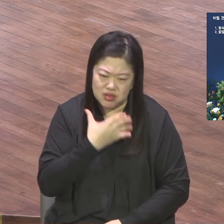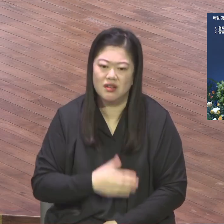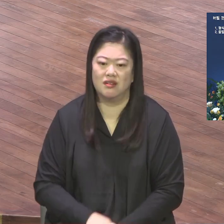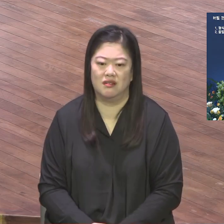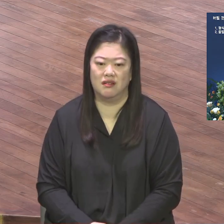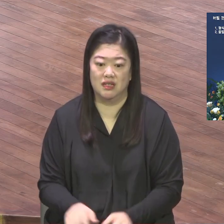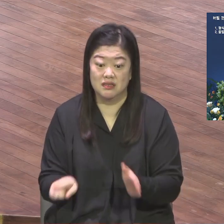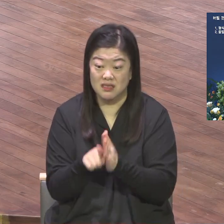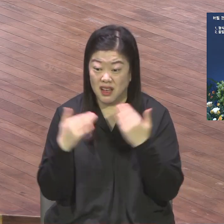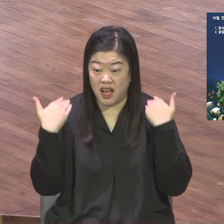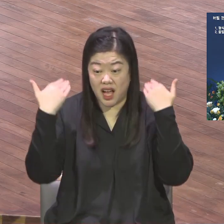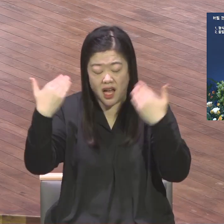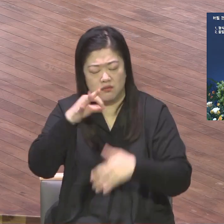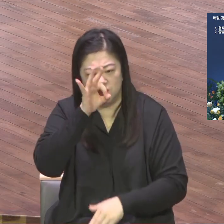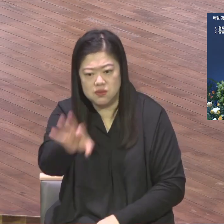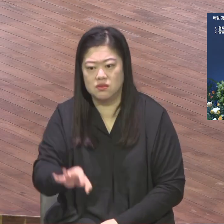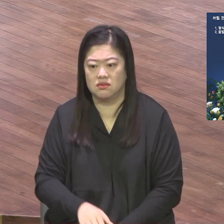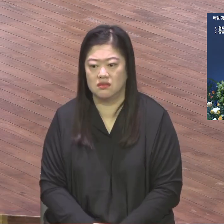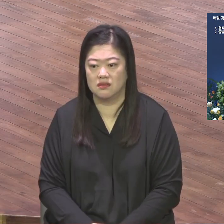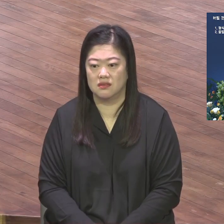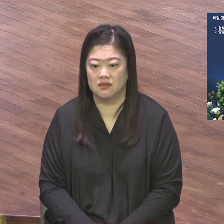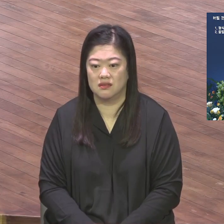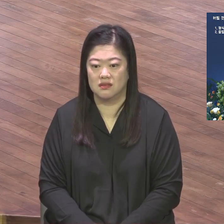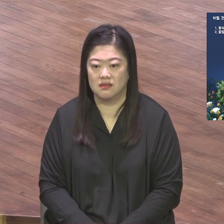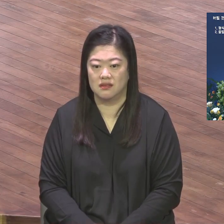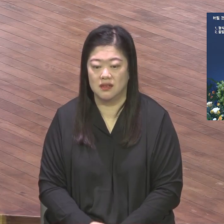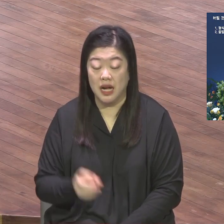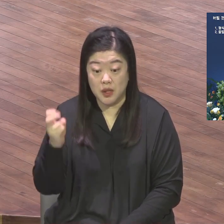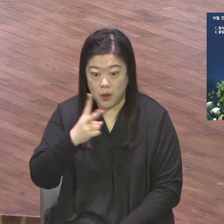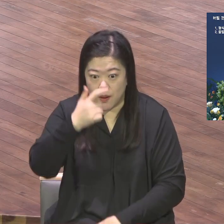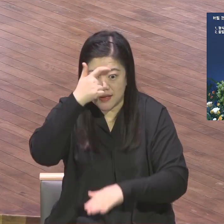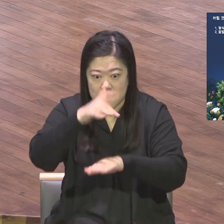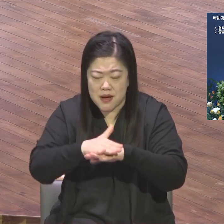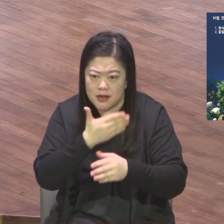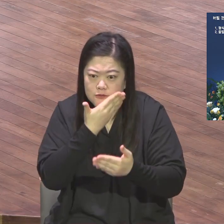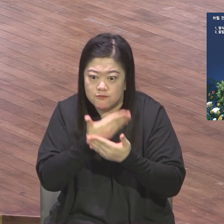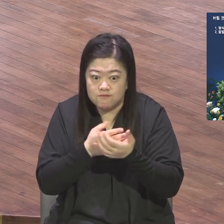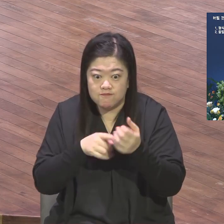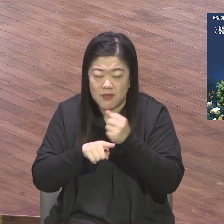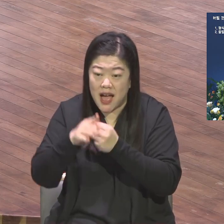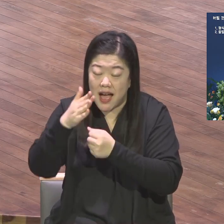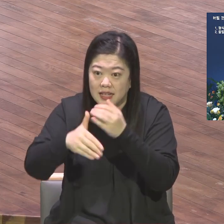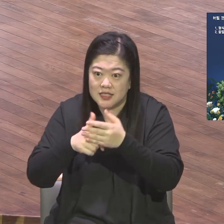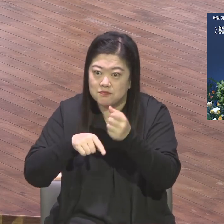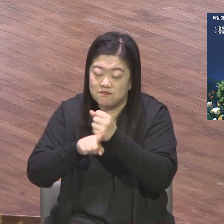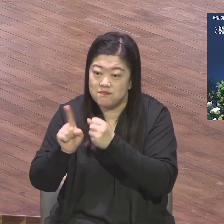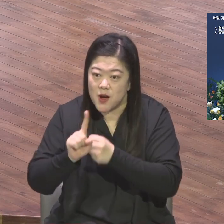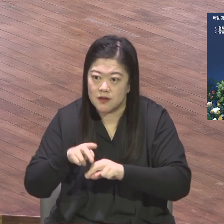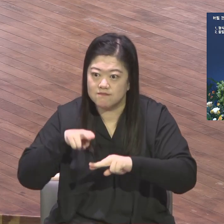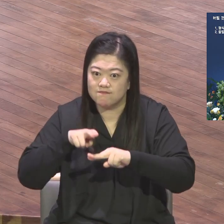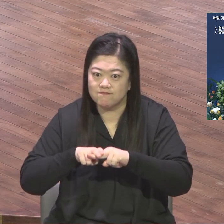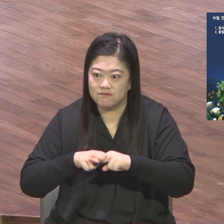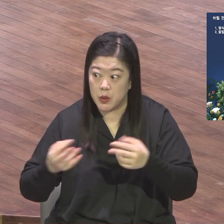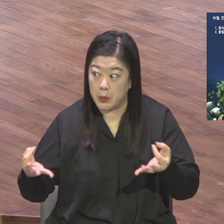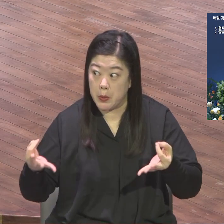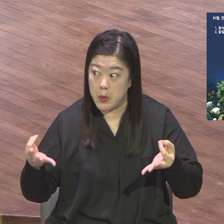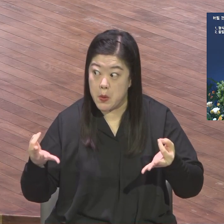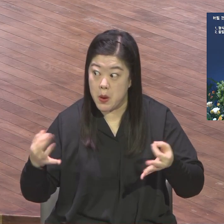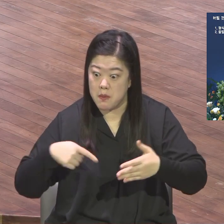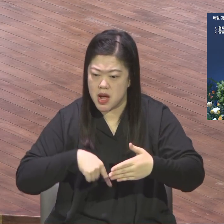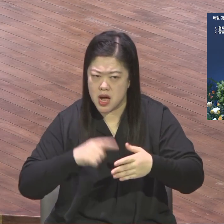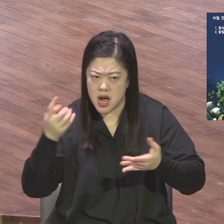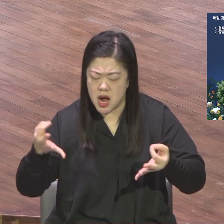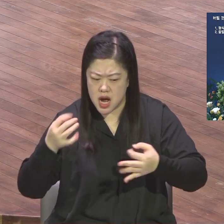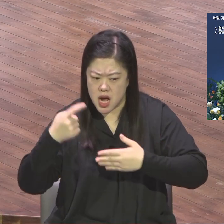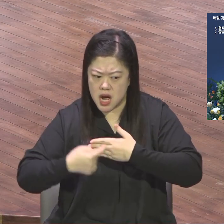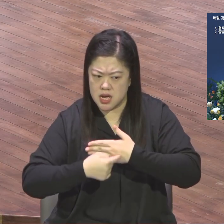신앙 안 자랍니다. 예배수일 예배의 중요성, 예배를 통해서 주신 하나님의 음성 못 듣습니다. 그럴 바에 교회 나올 필요 뭐